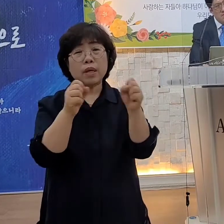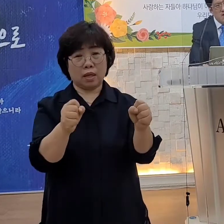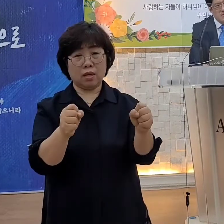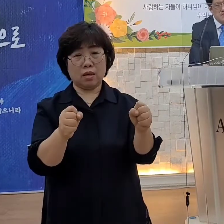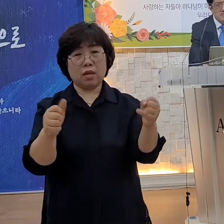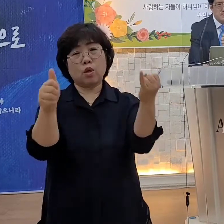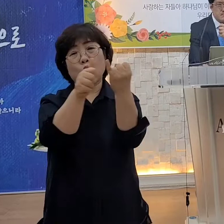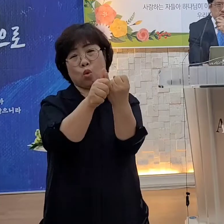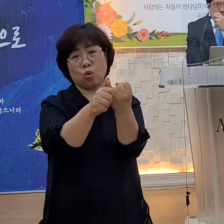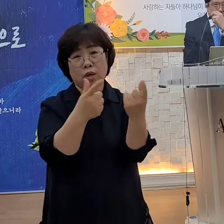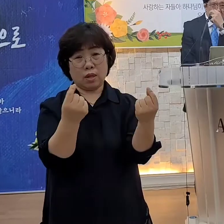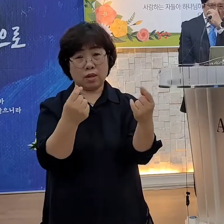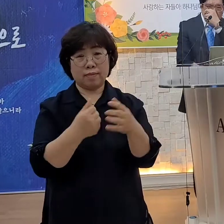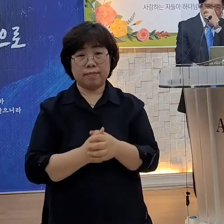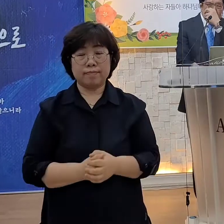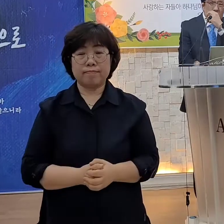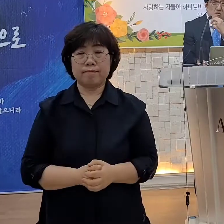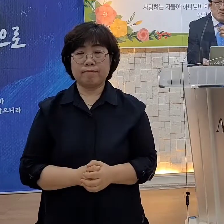여러분 결혼을 하면